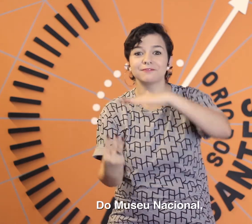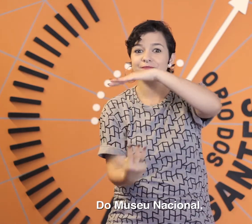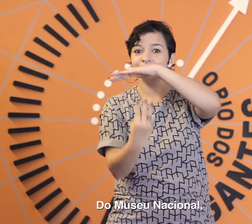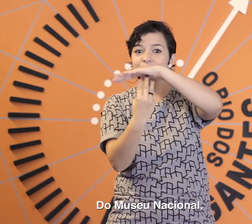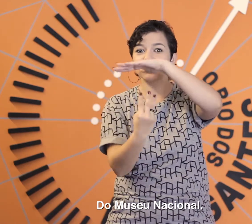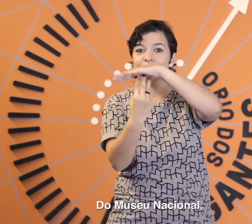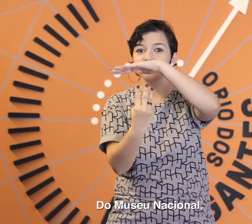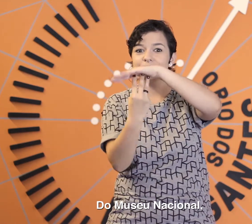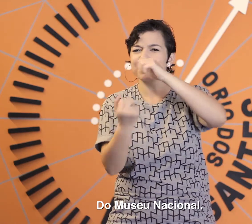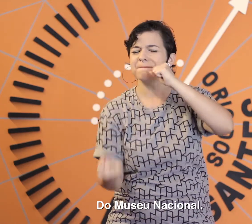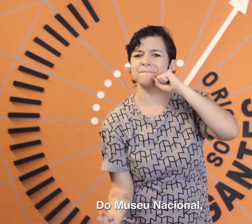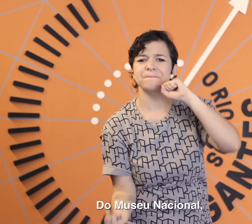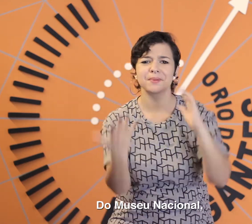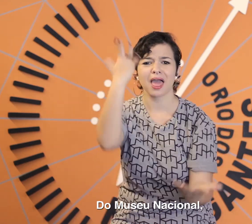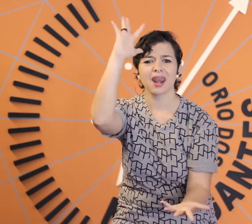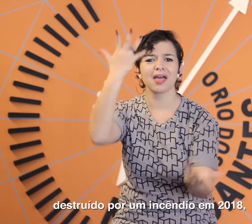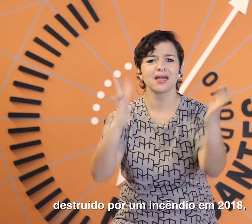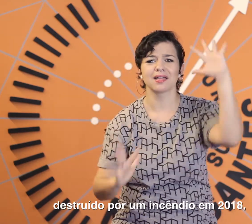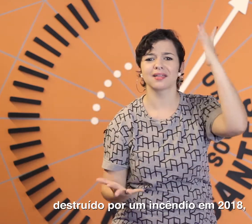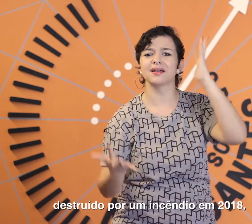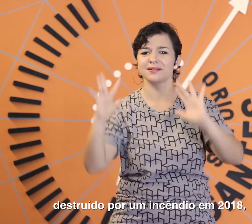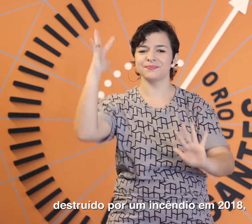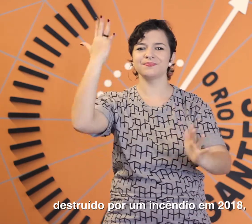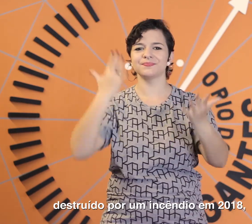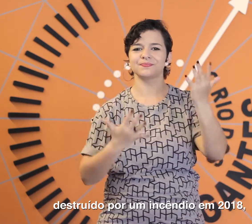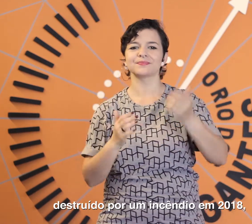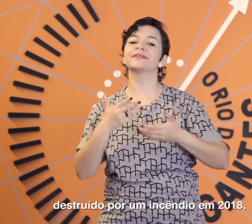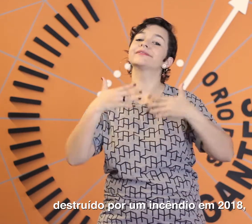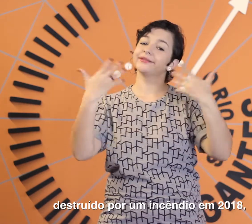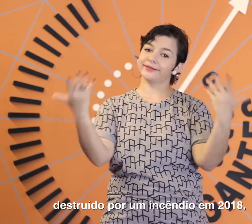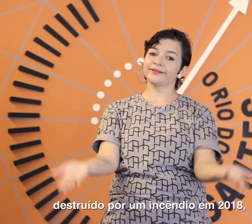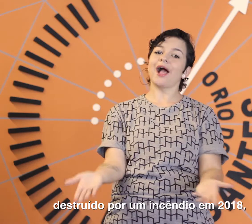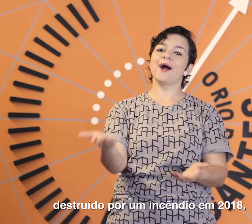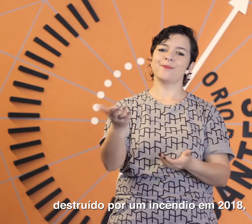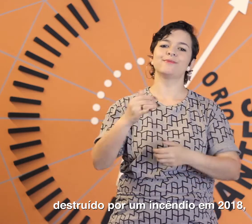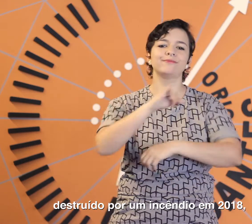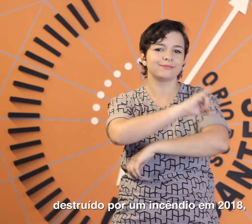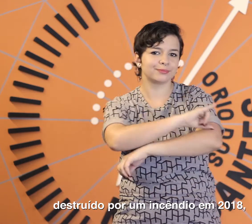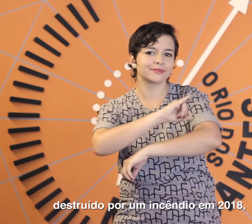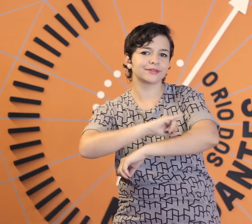Do Museu Nacional, destruído por um incêndio em 2018,